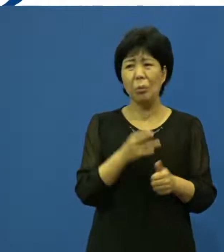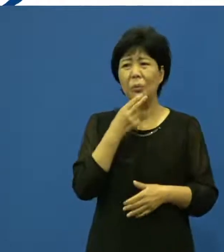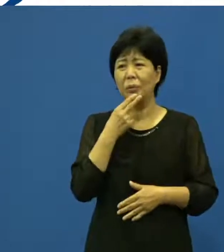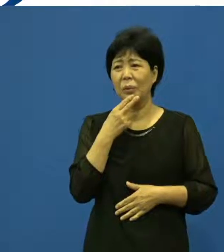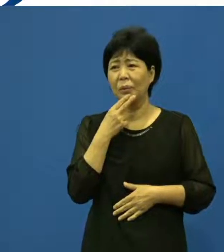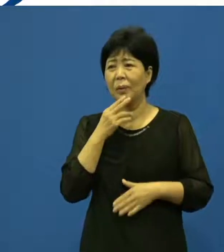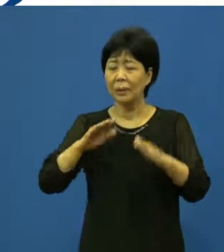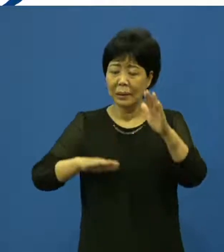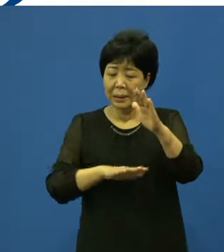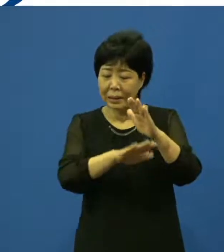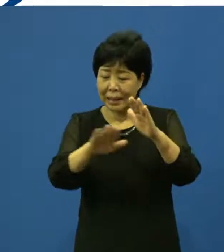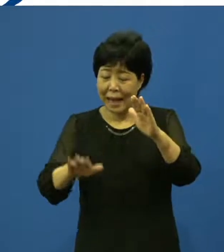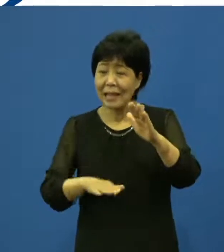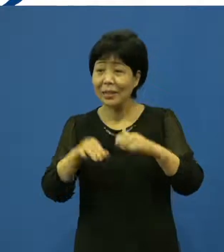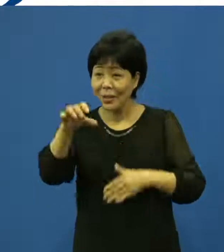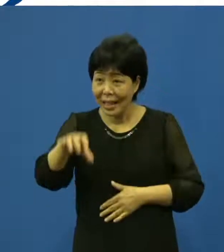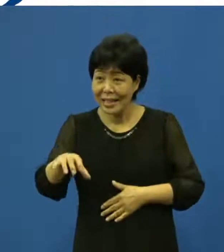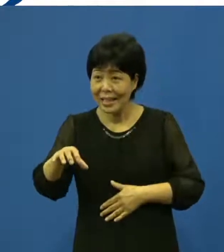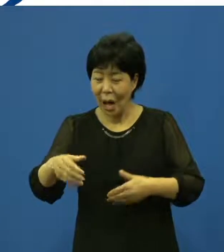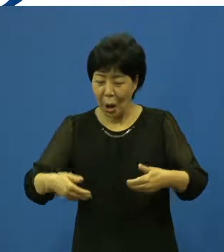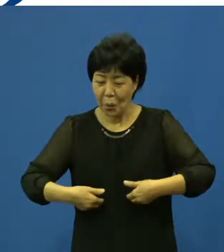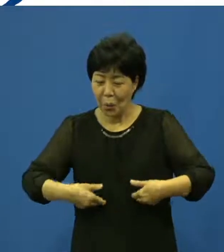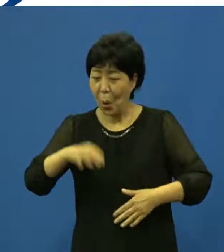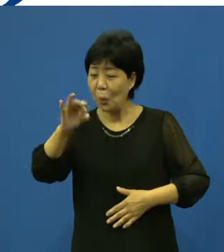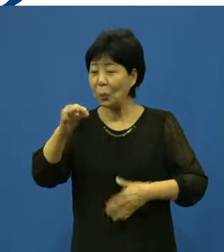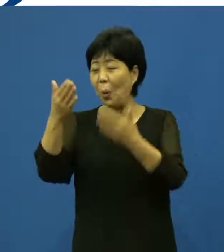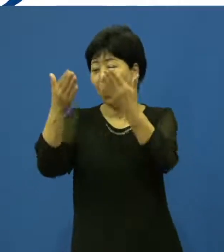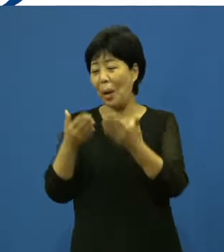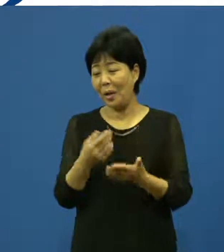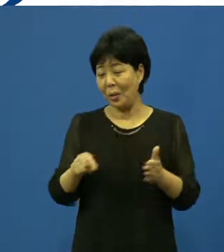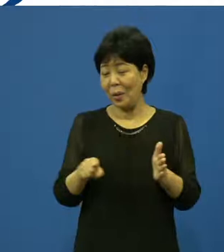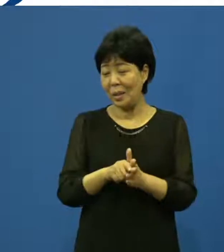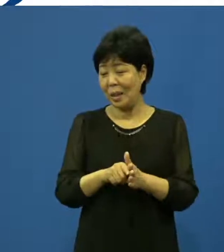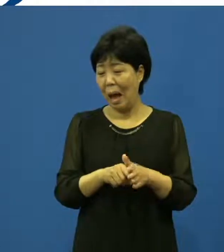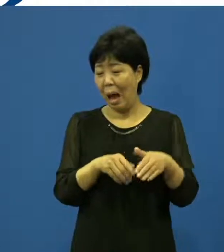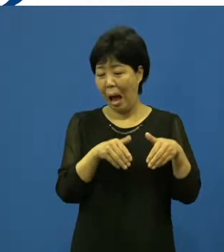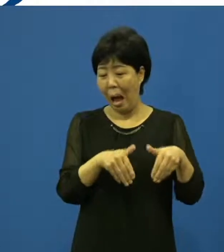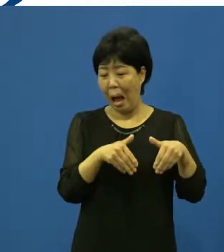가정에서도 자녀들이 용돈을 받으려고 하면 심부름을 하거나 아니면 공부를 잘하거나